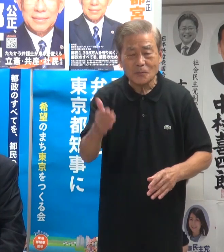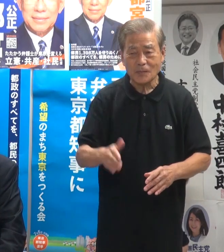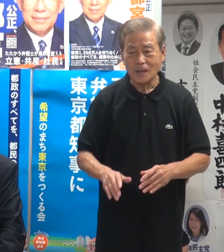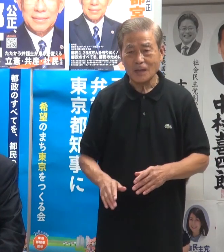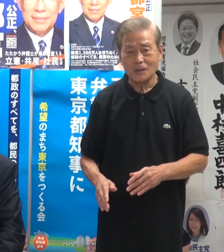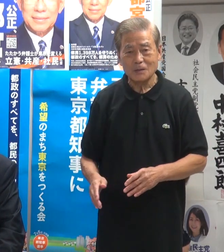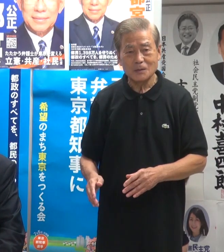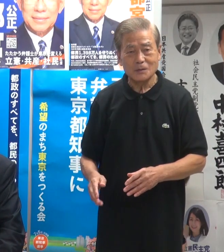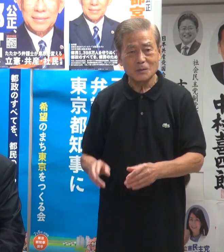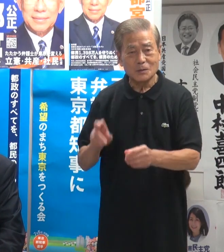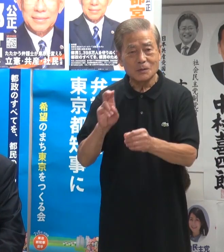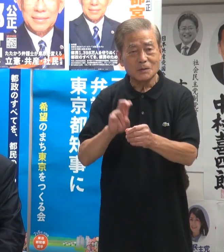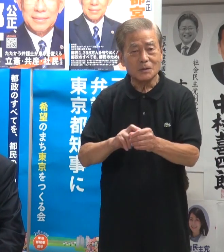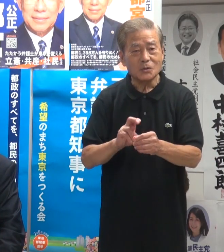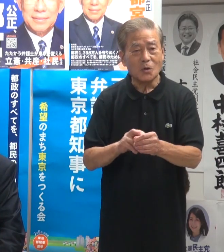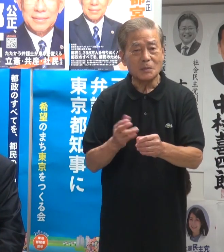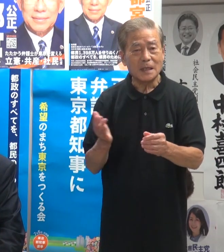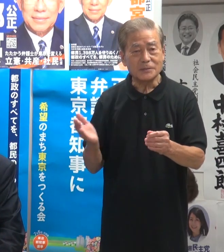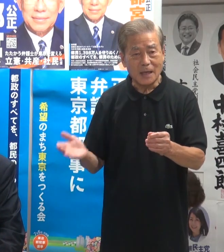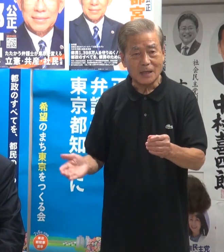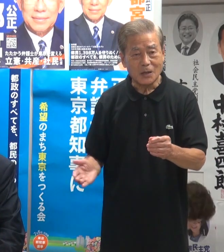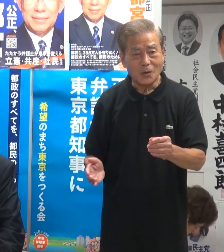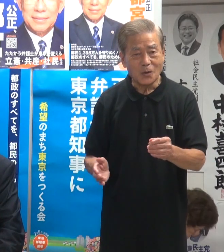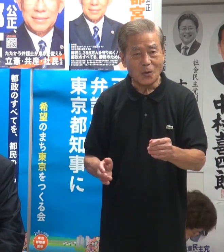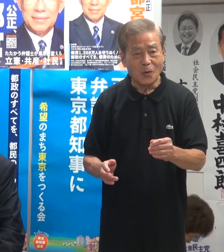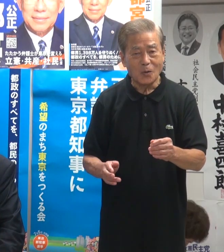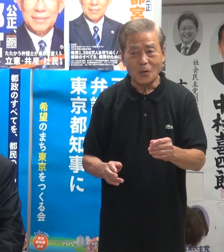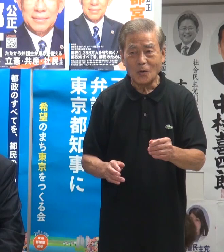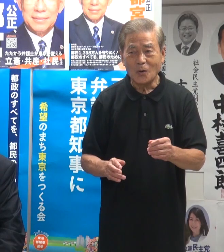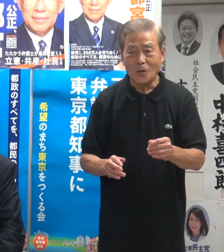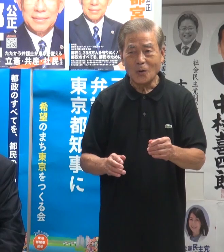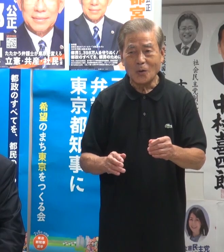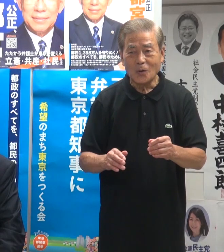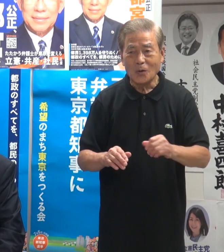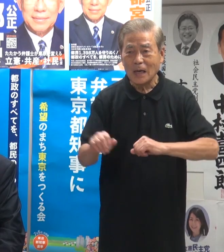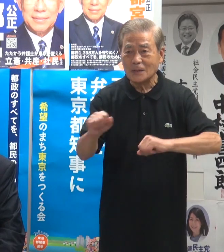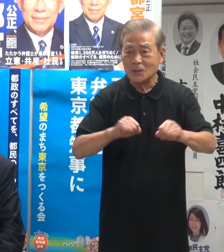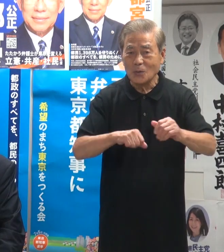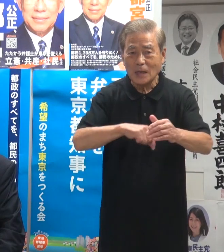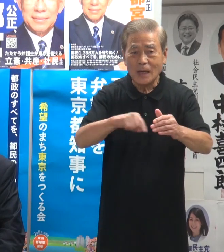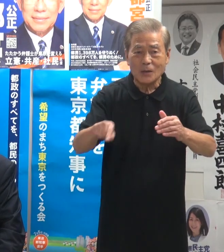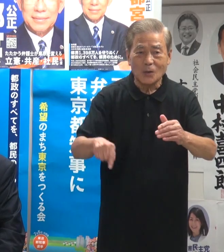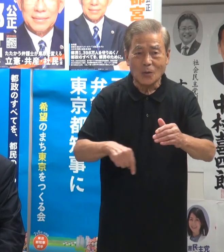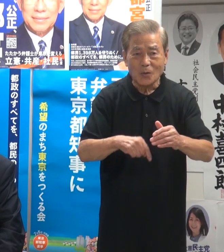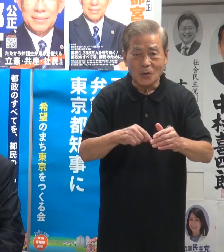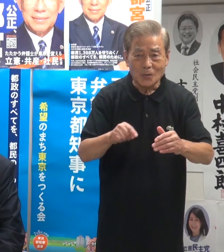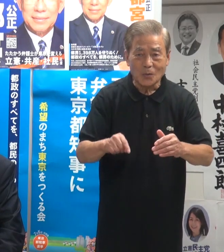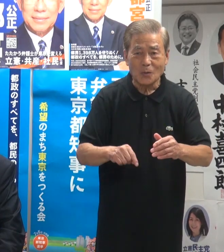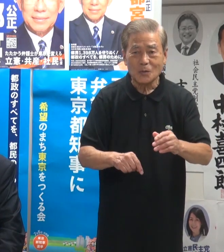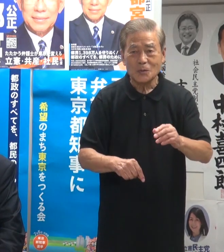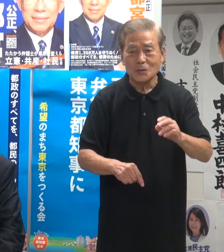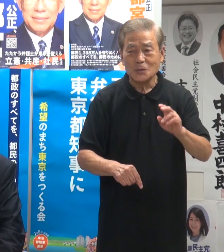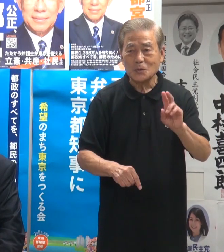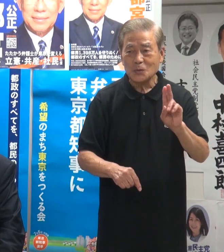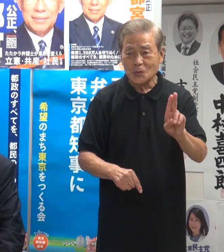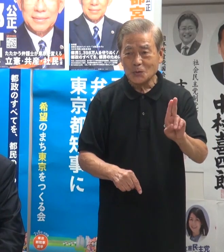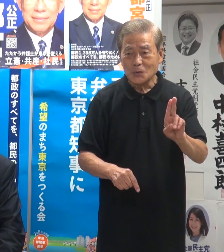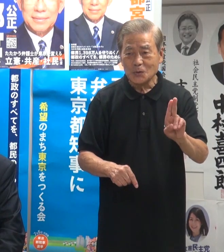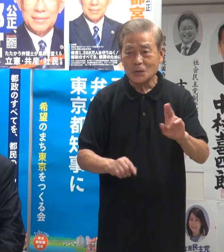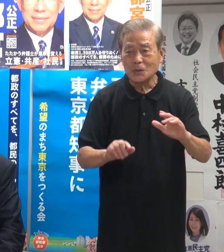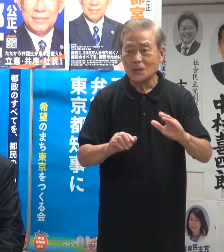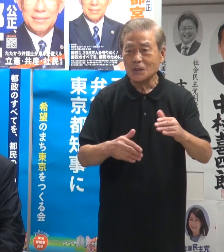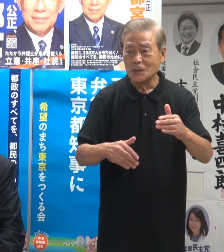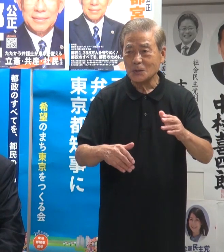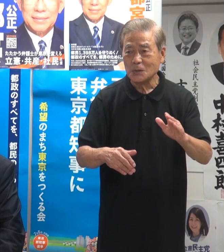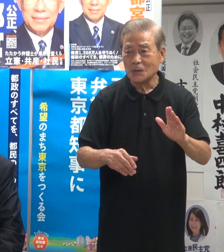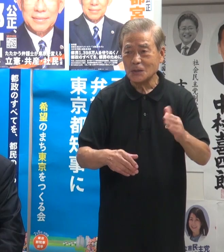かったとか、あるいは発信力が弱かった、それはそうかもしれません。で、同時に公平に出さなきゃいけないという話なんですけれども、